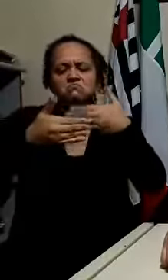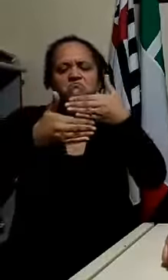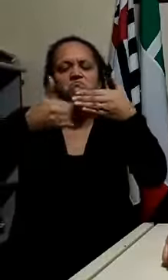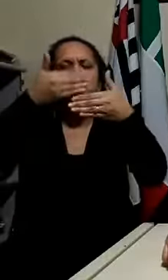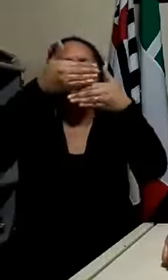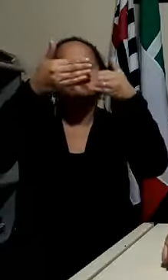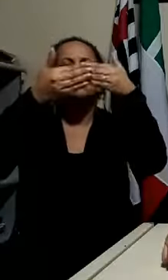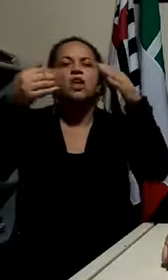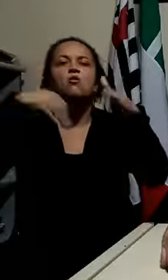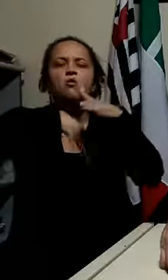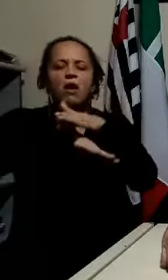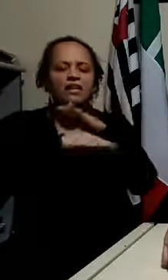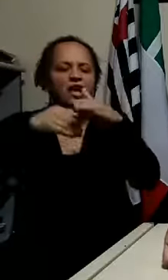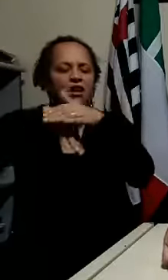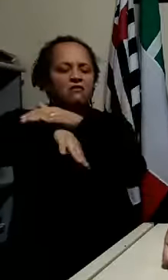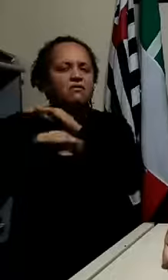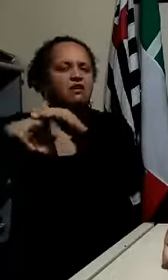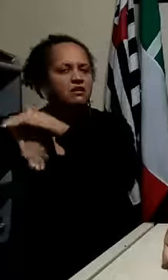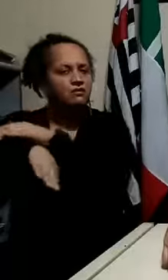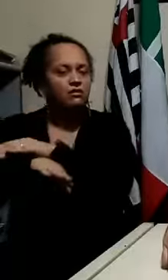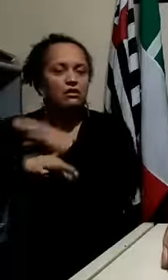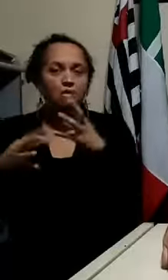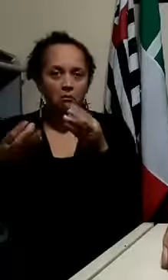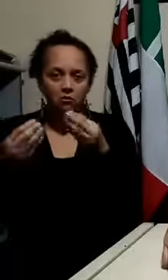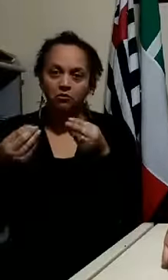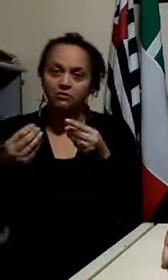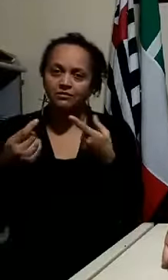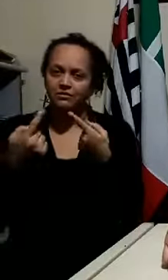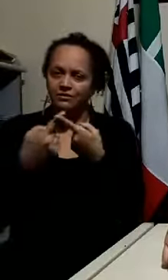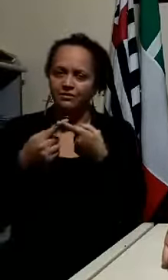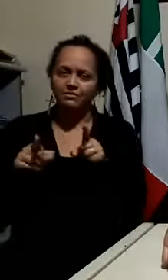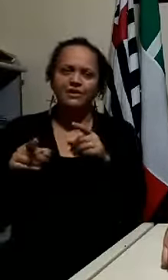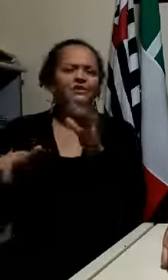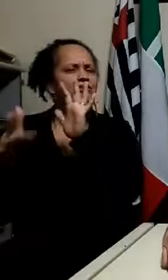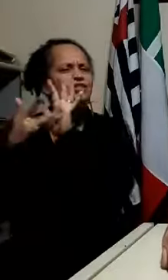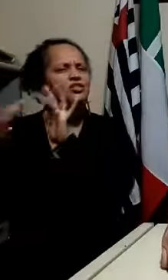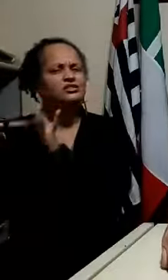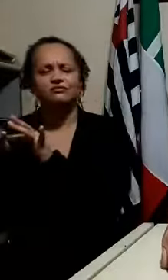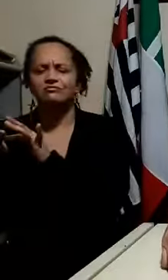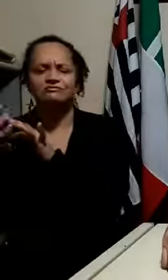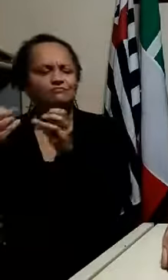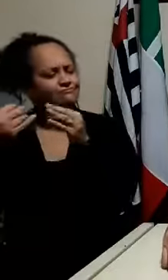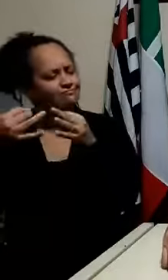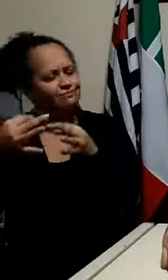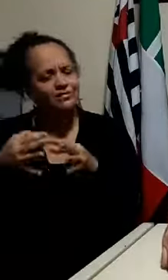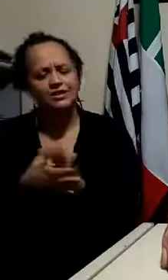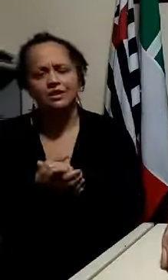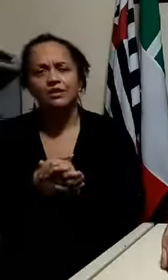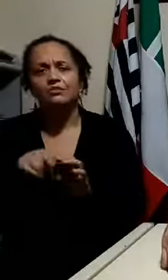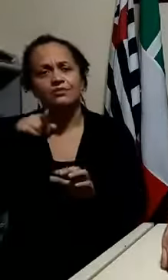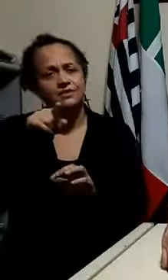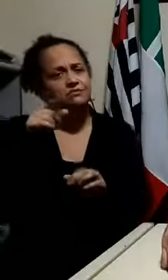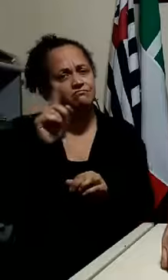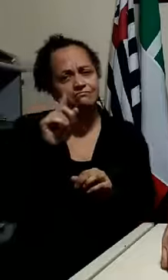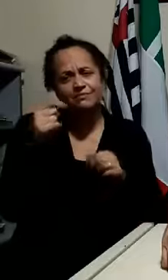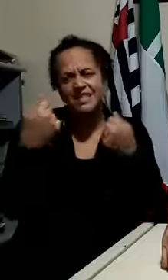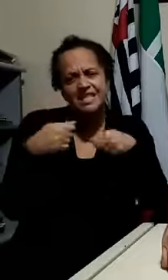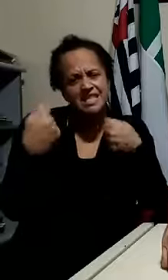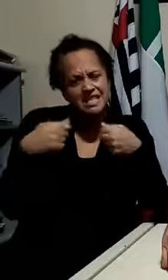dizer, goza a vida e regala da vida. Aí Jesus diz, você é um louco, porque hoje pedirão a